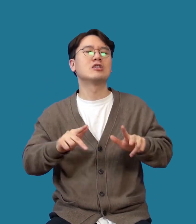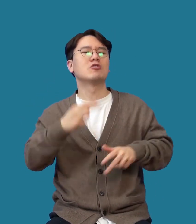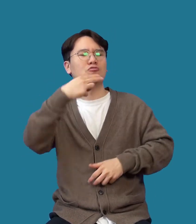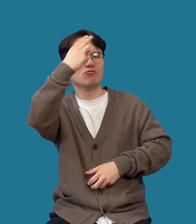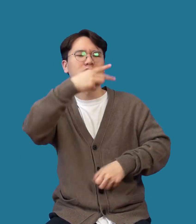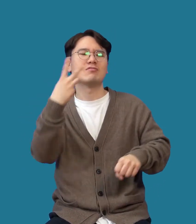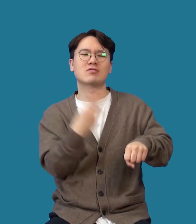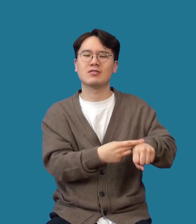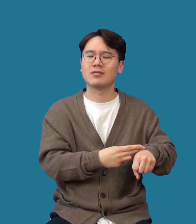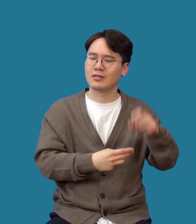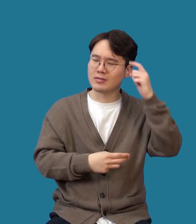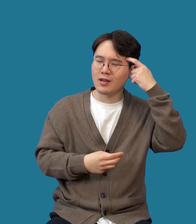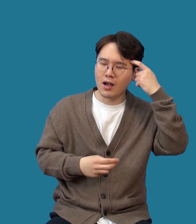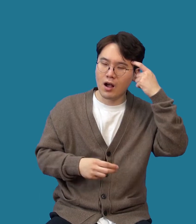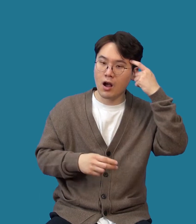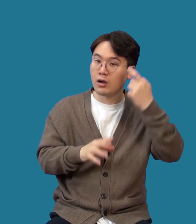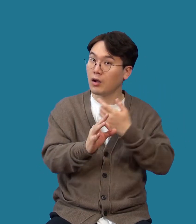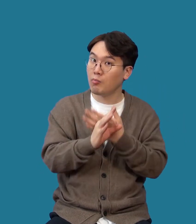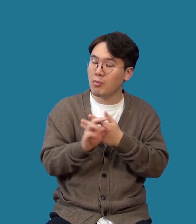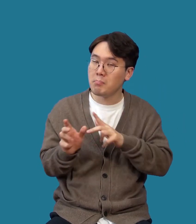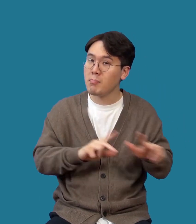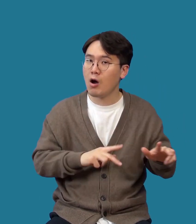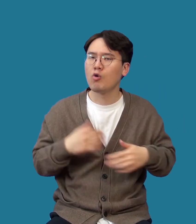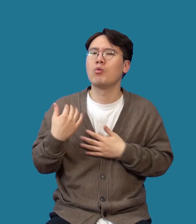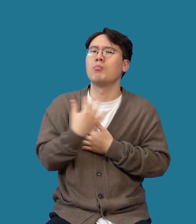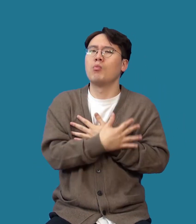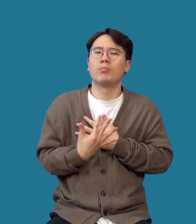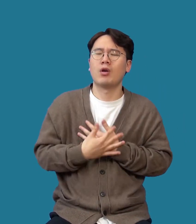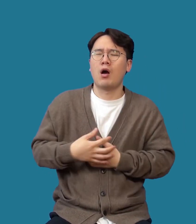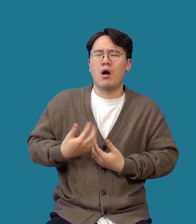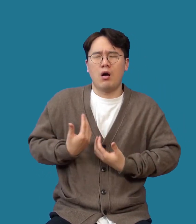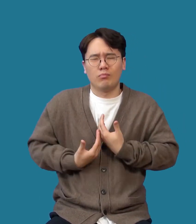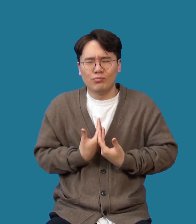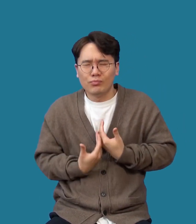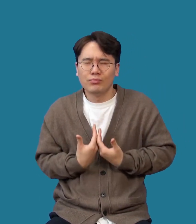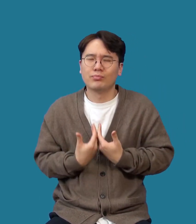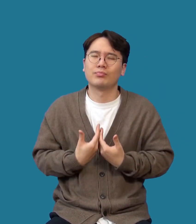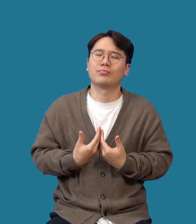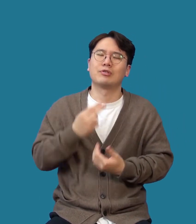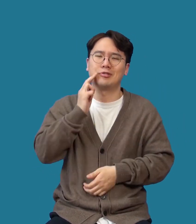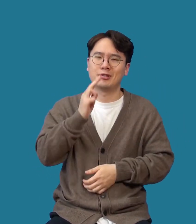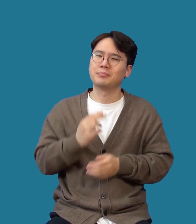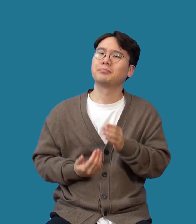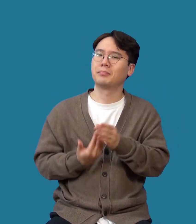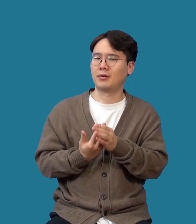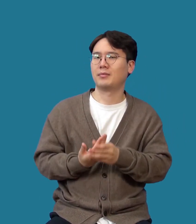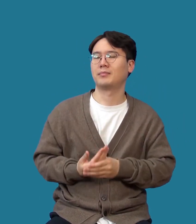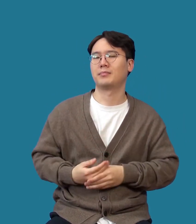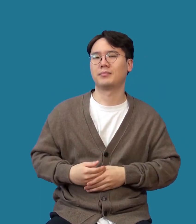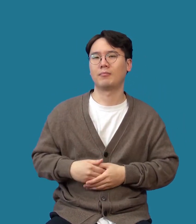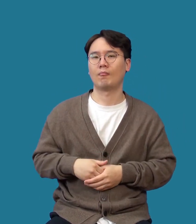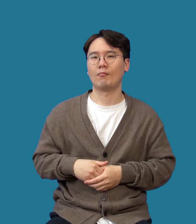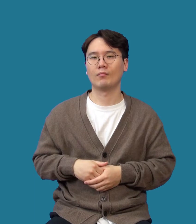일어나서 그러면 안 돼 하고 막 붙들고 늘어지는 거죠. 금단 현상. 다른 것도 다